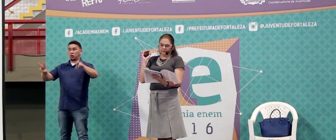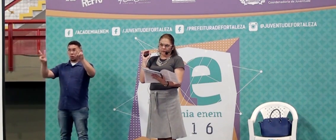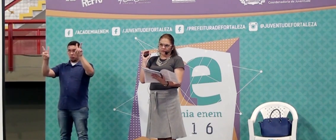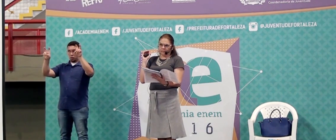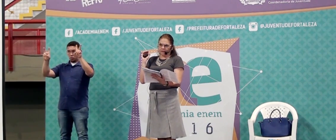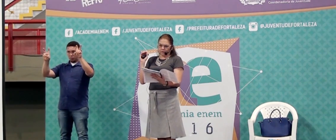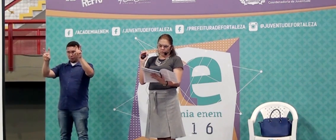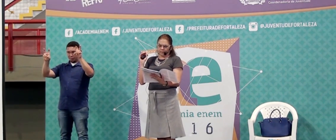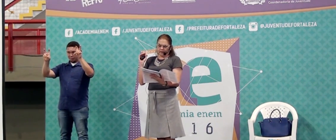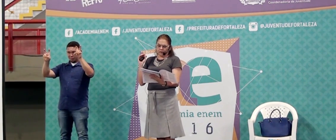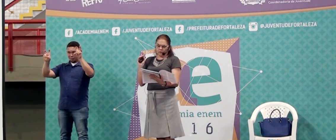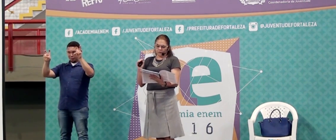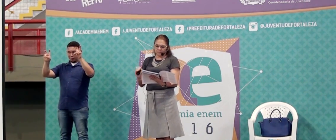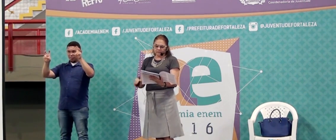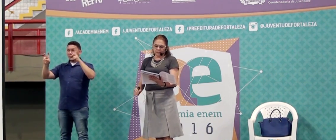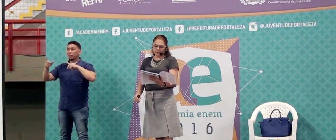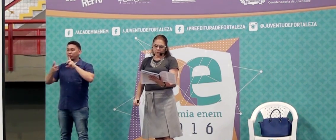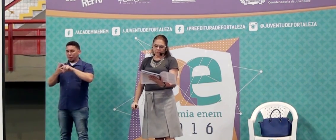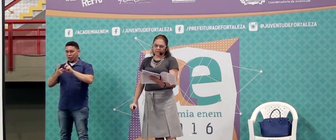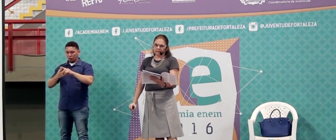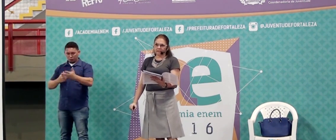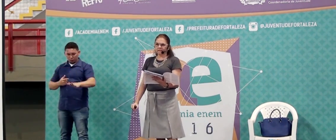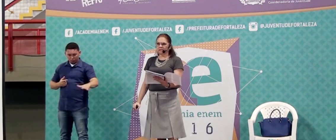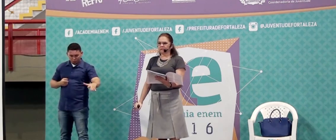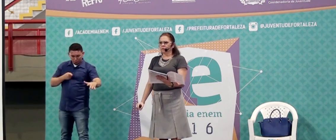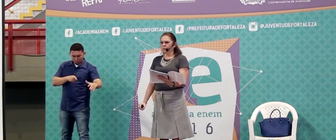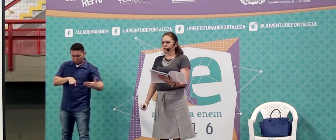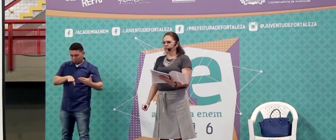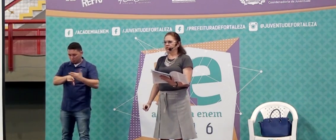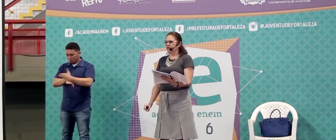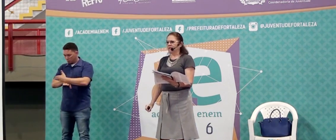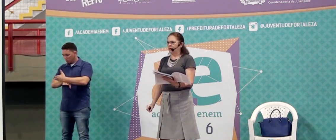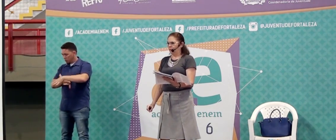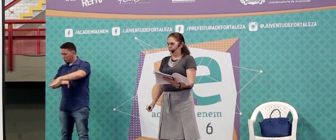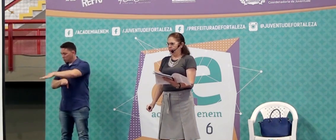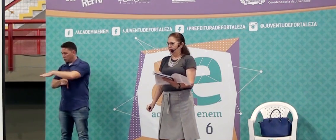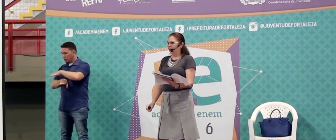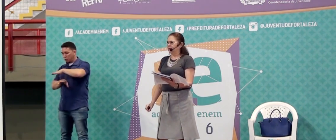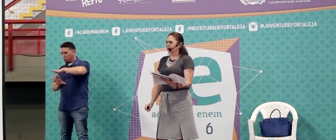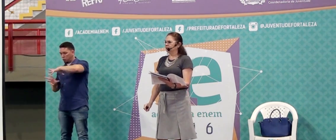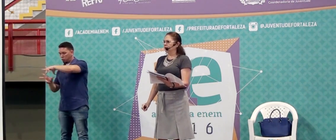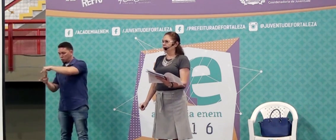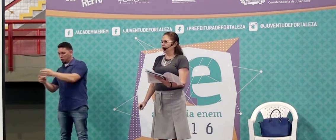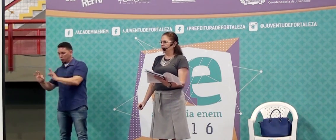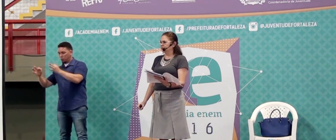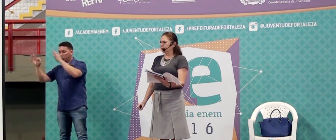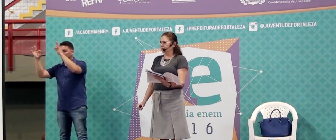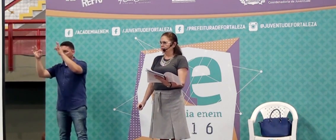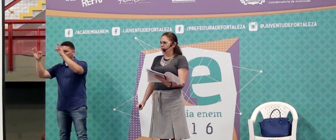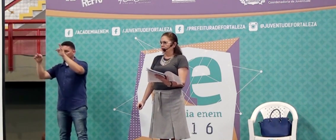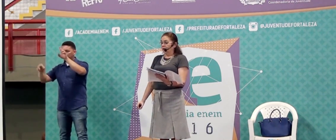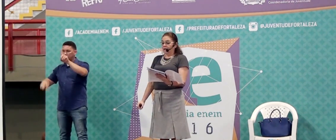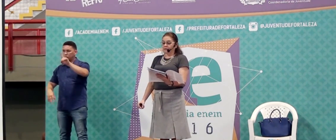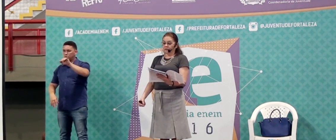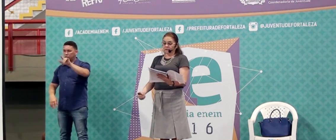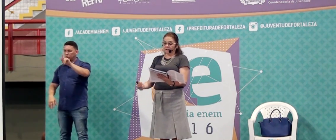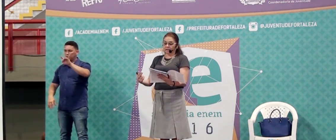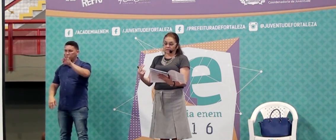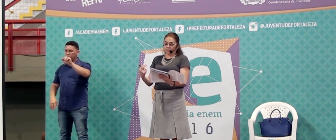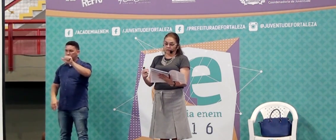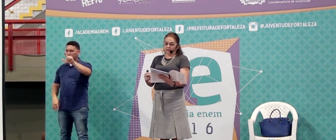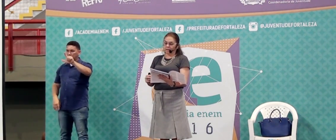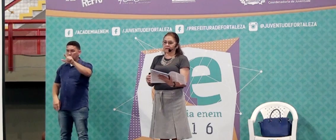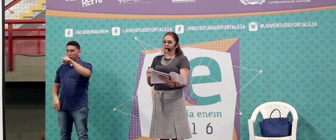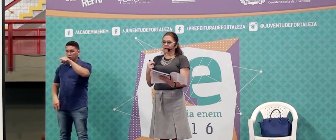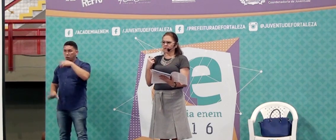o envolvimento precoce de crianças no mundo digital. A redação é essa. Aí